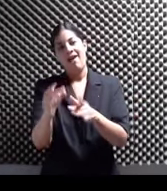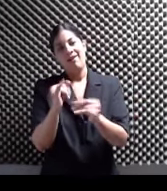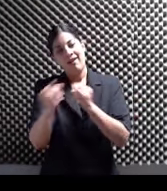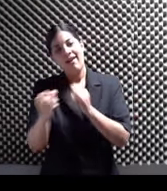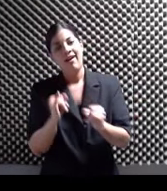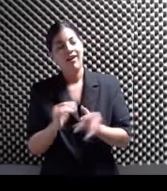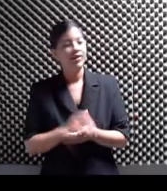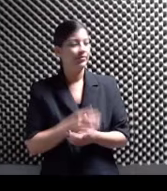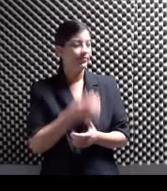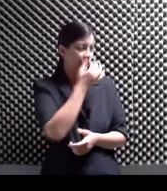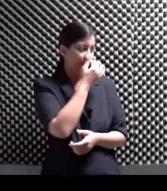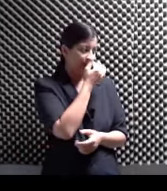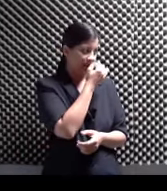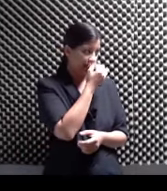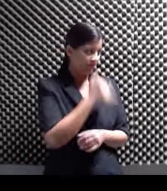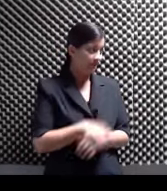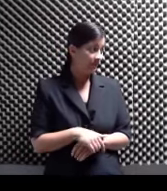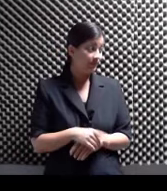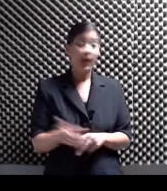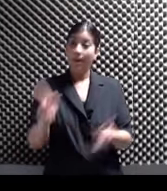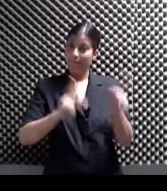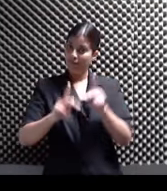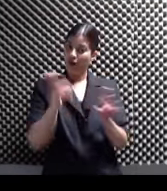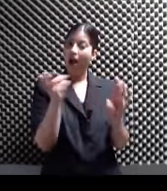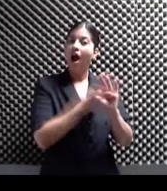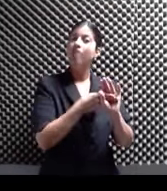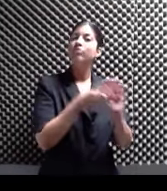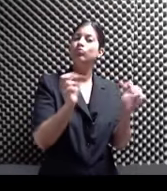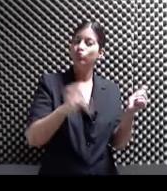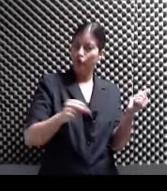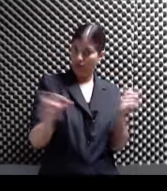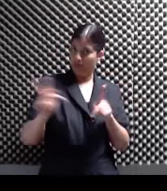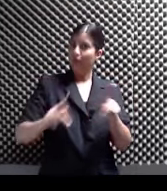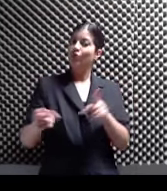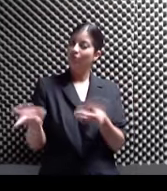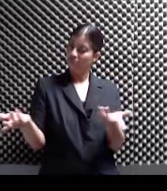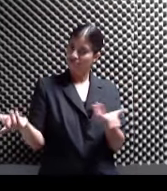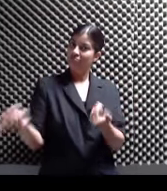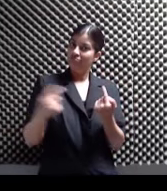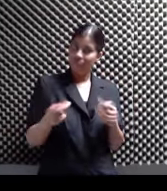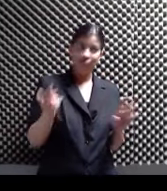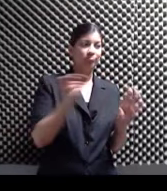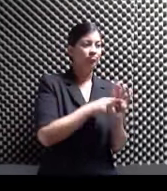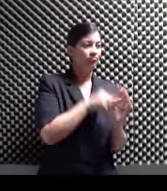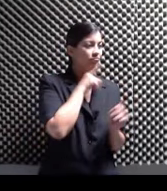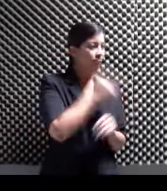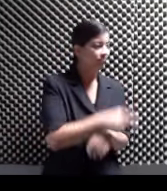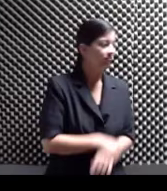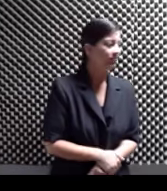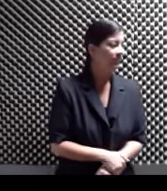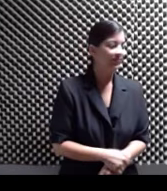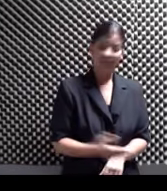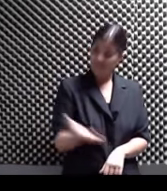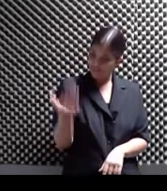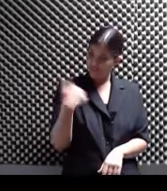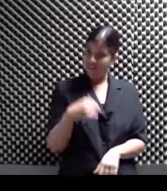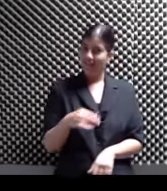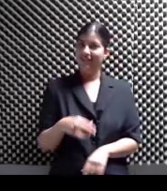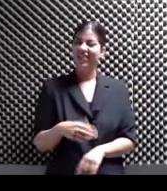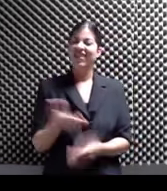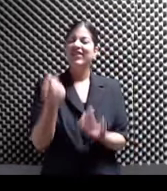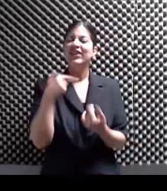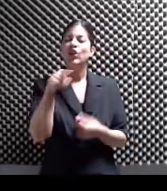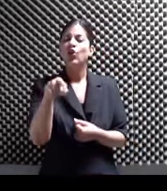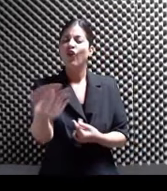Y este vente tú, claro, que la gente va a ser parte del vente tú. Claro que sí, la gente va a formar parte de. Ahí, literal, mira, vente. Para que se atrevan. Le vamos a